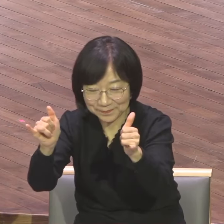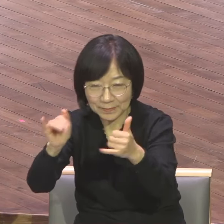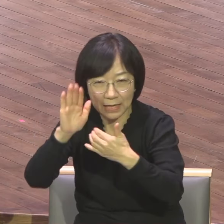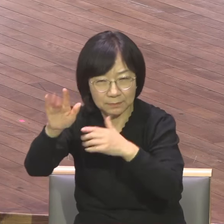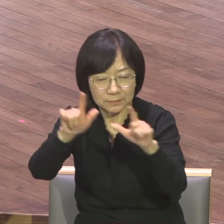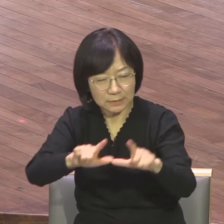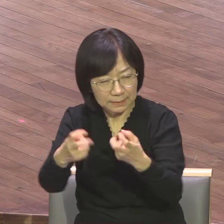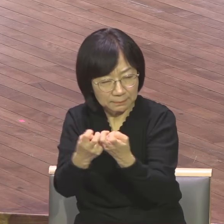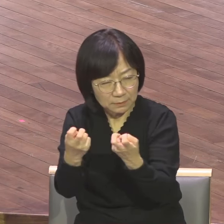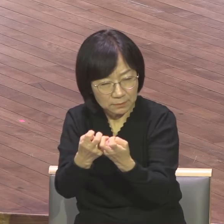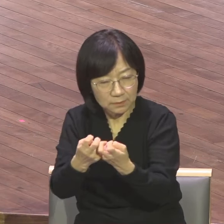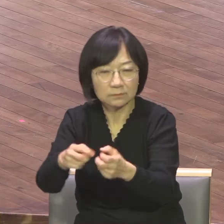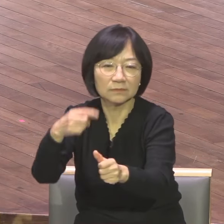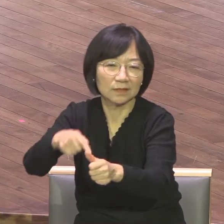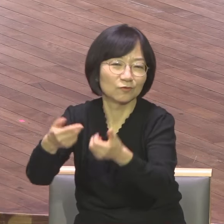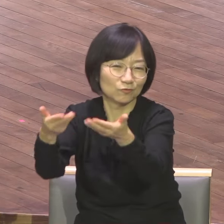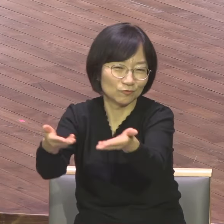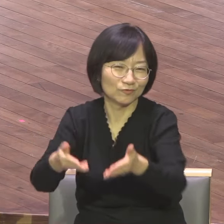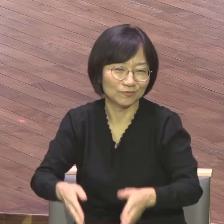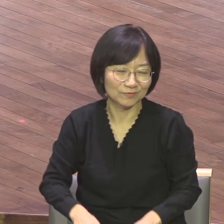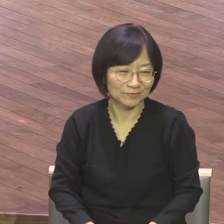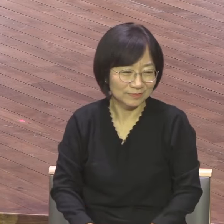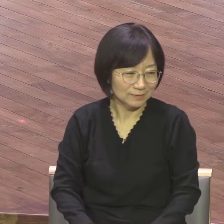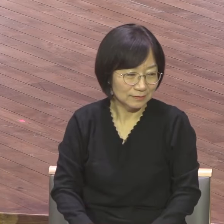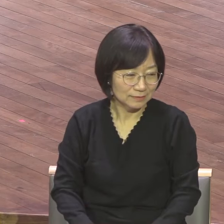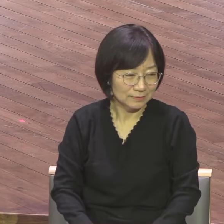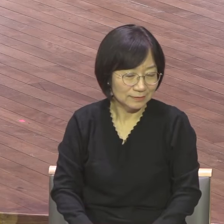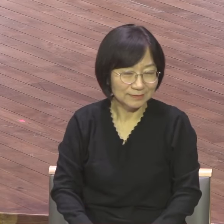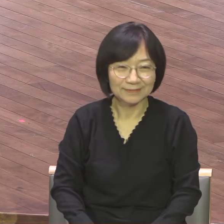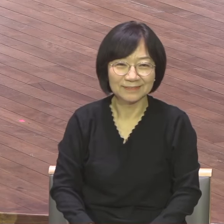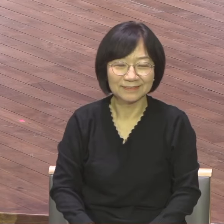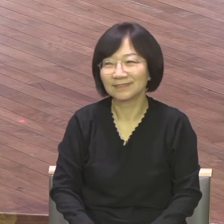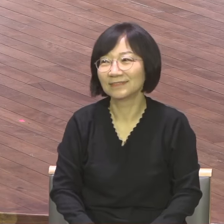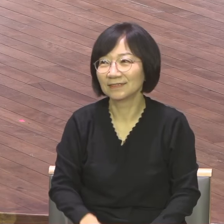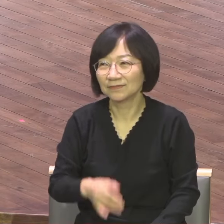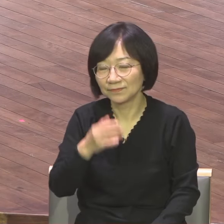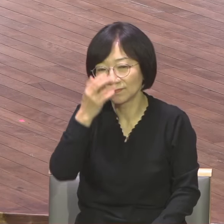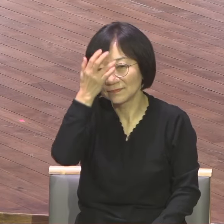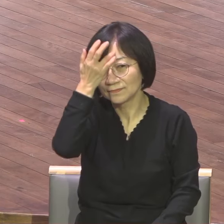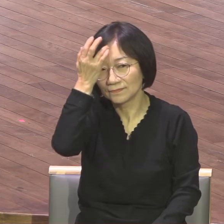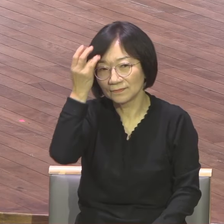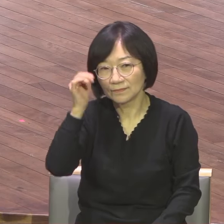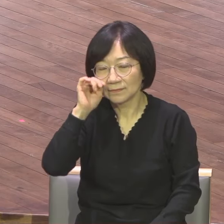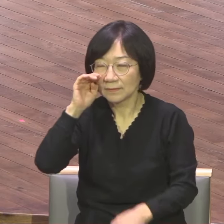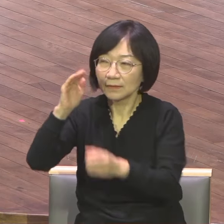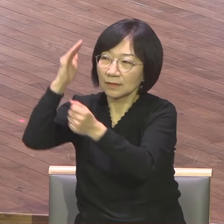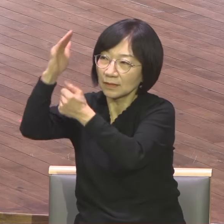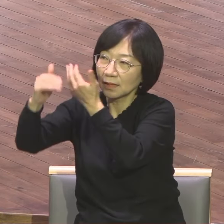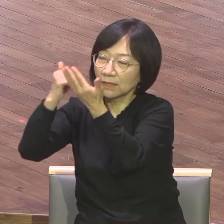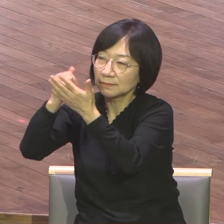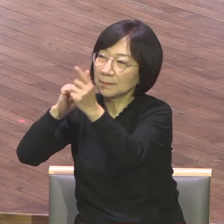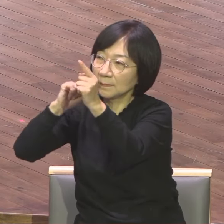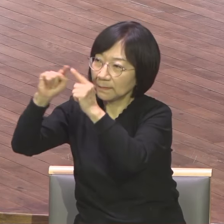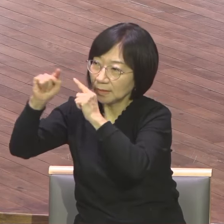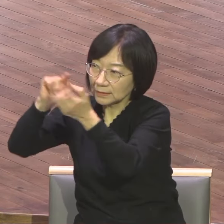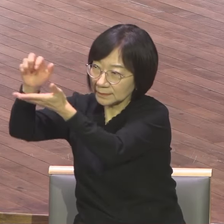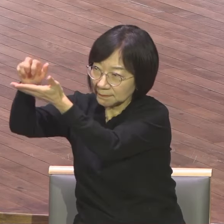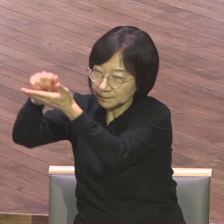말씀이다. 쉽게 설명하면 하나님의 말씀의 실천편,